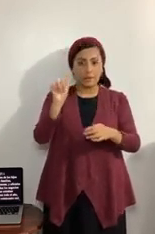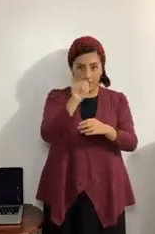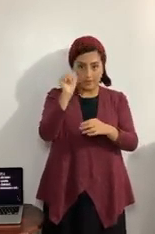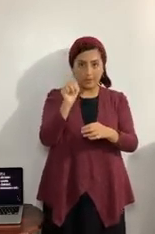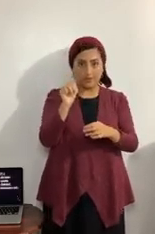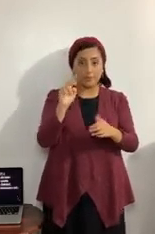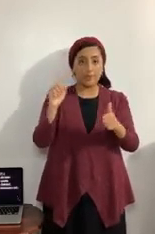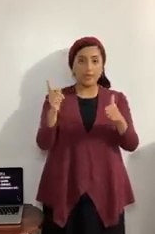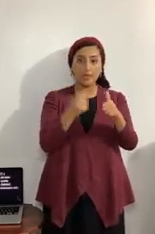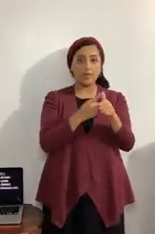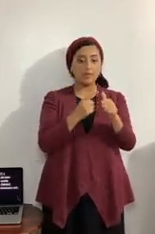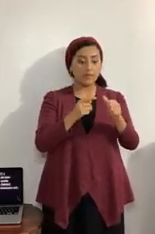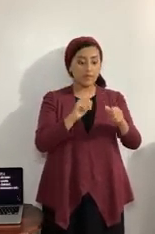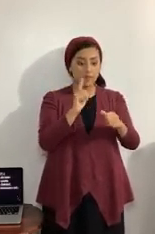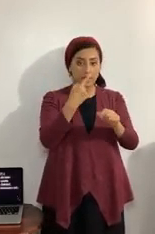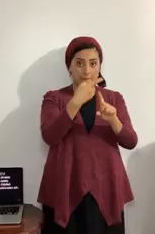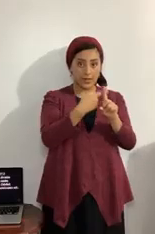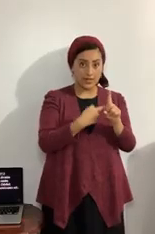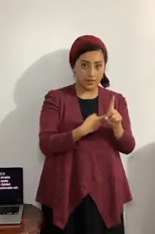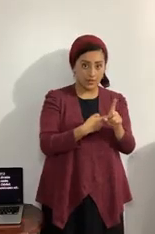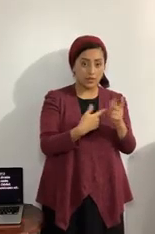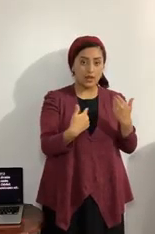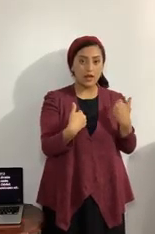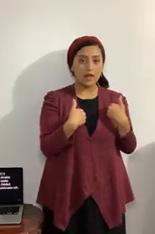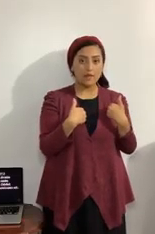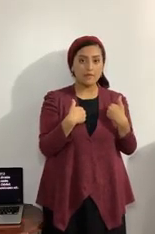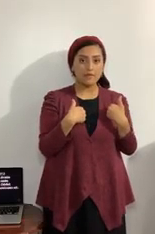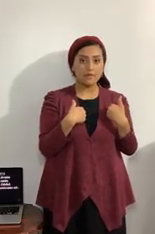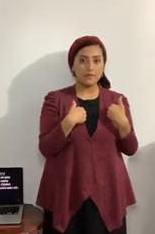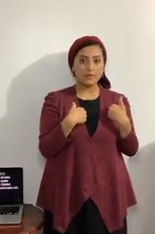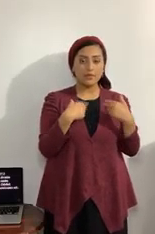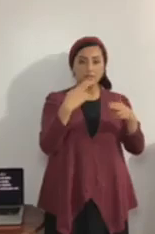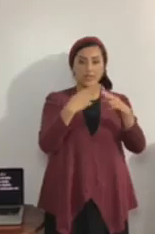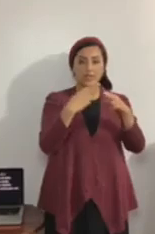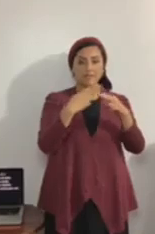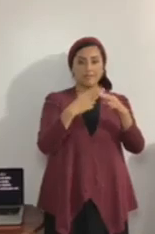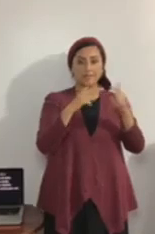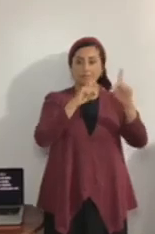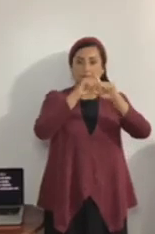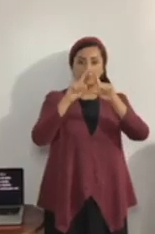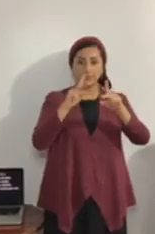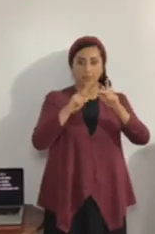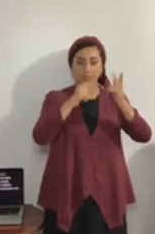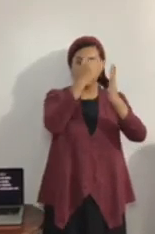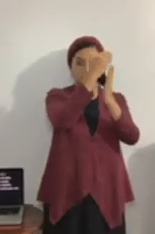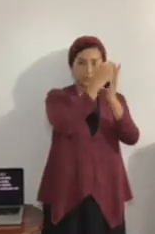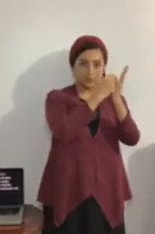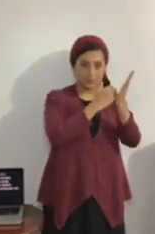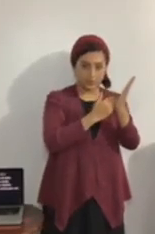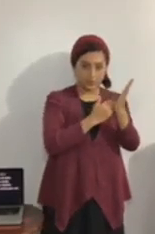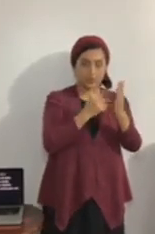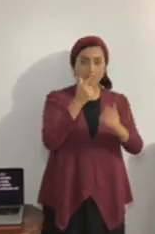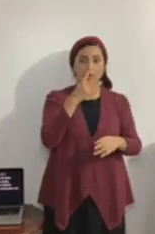división del primer mes estaba a Sobeam, hijo de Zabdiel, y había en su división 24,000. Bueno,